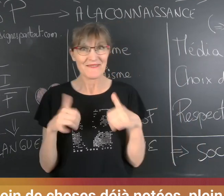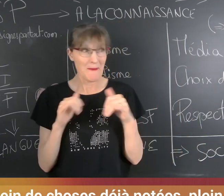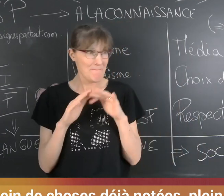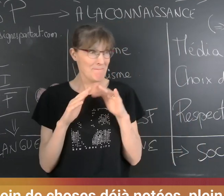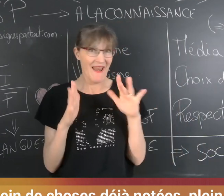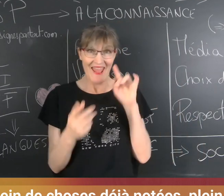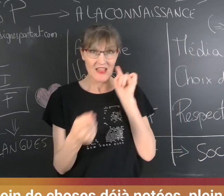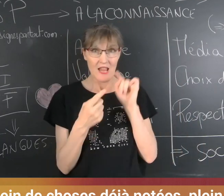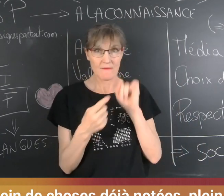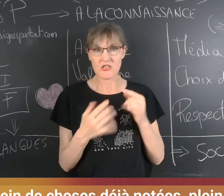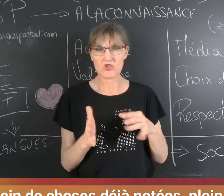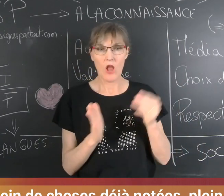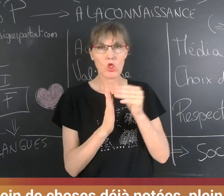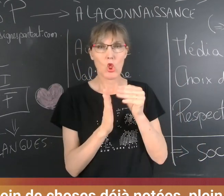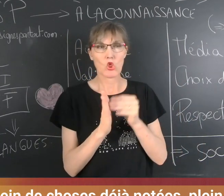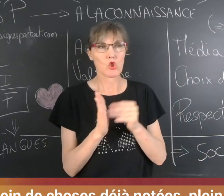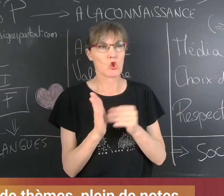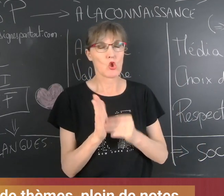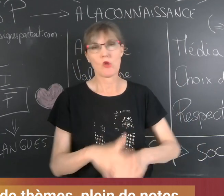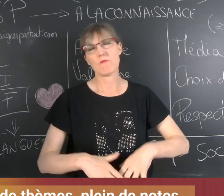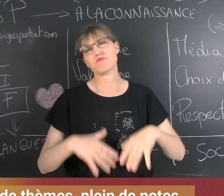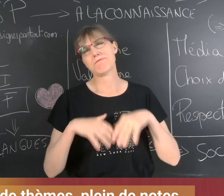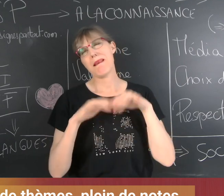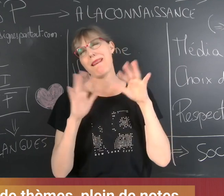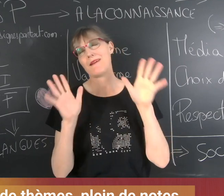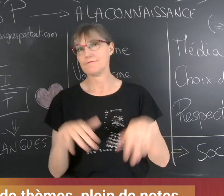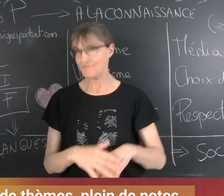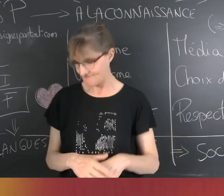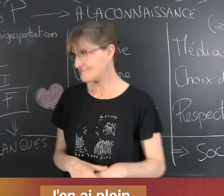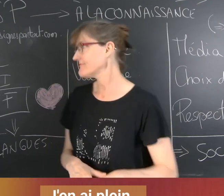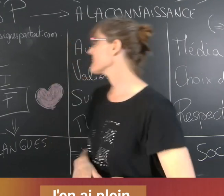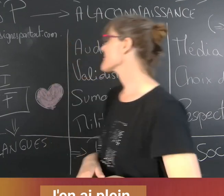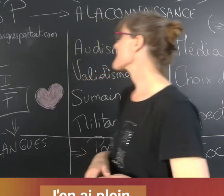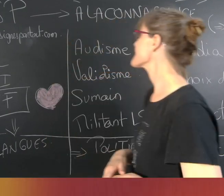choses déjà notées, plein de thèmes, plein de notes, j'en ai plein.